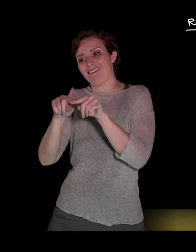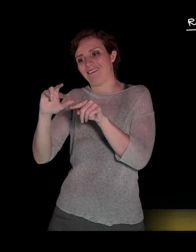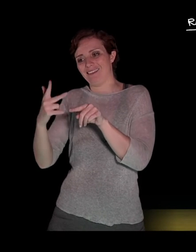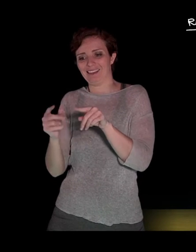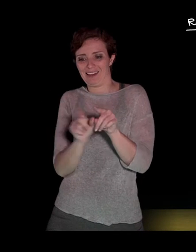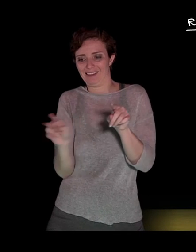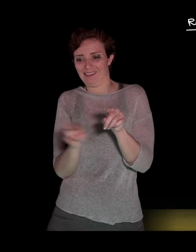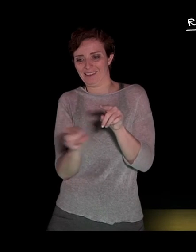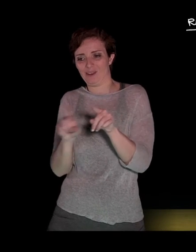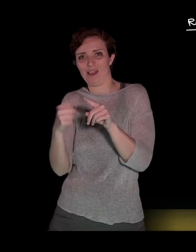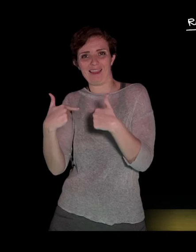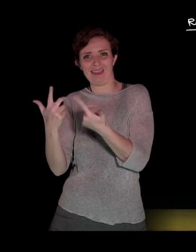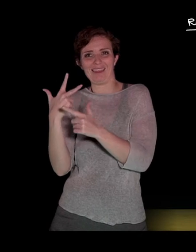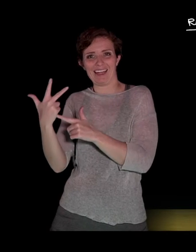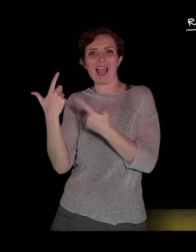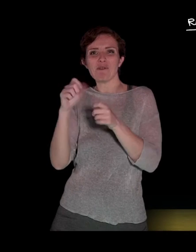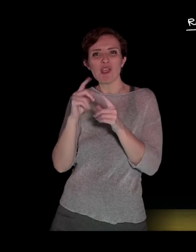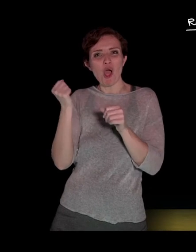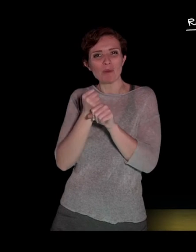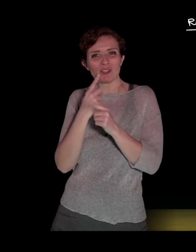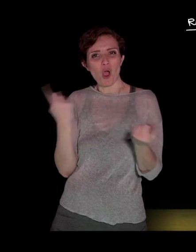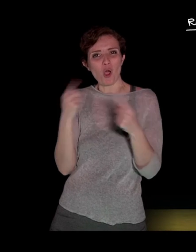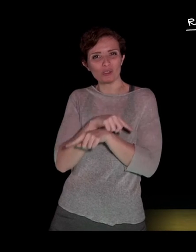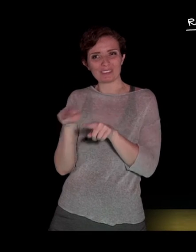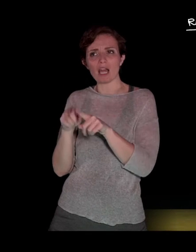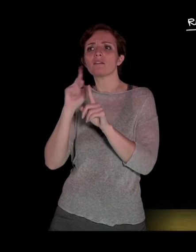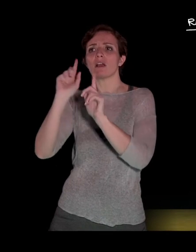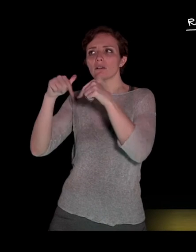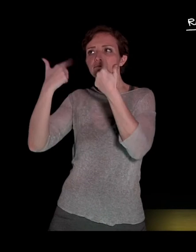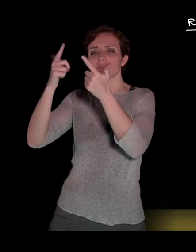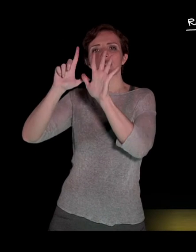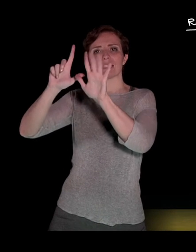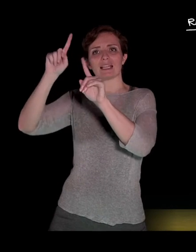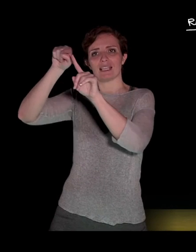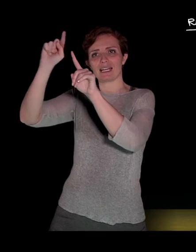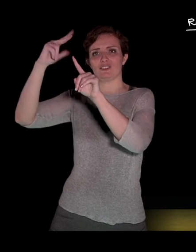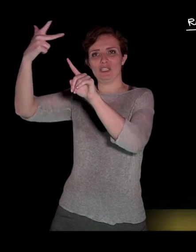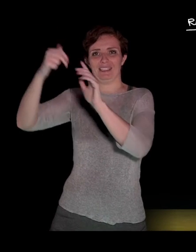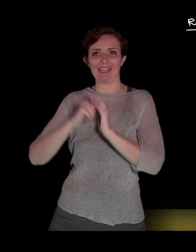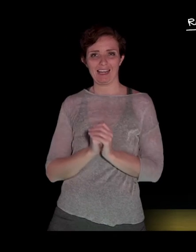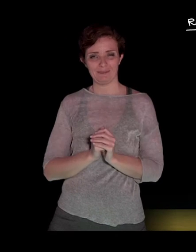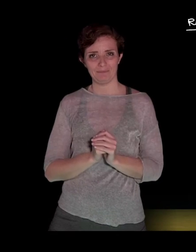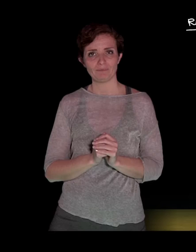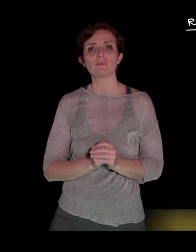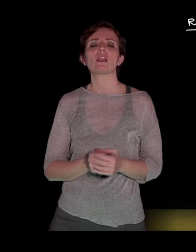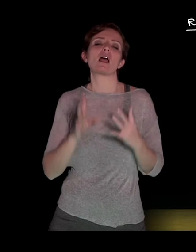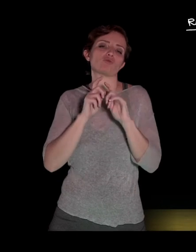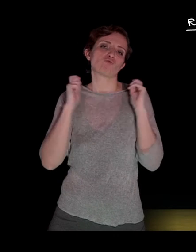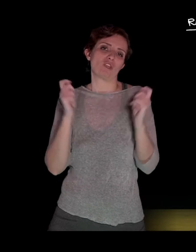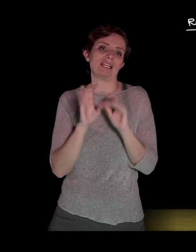opposte tra di loro mentre a numana dove rimane 7 la tv di 3 in generale se il denominatore è costituito da un unico